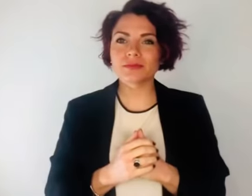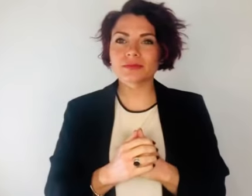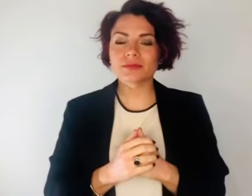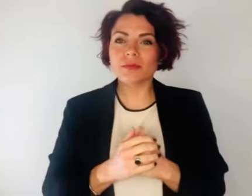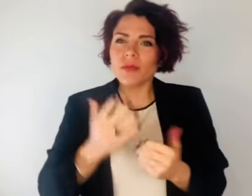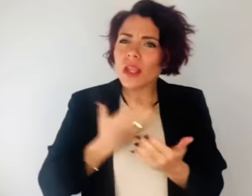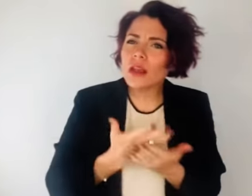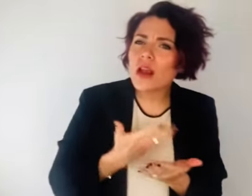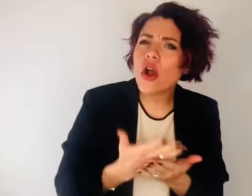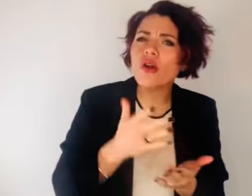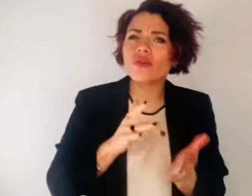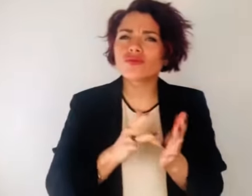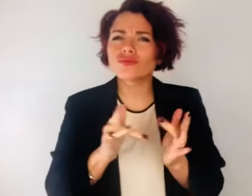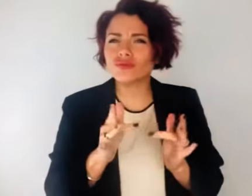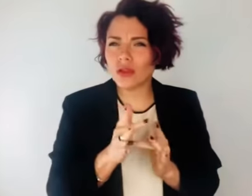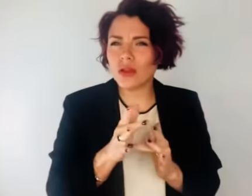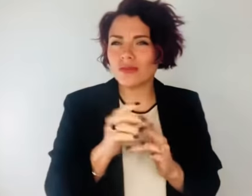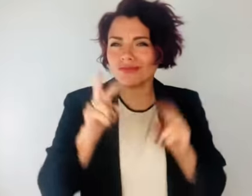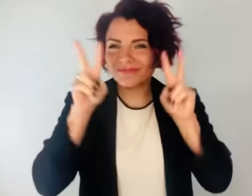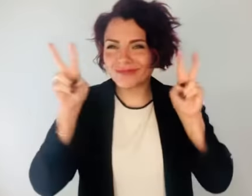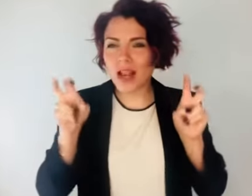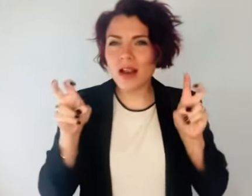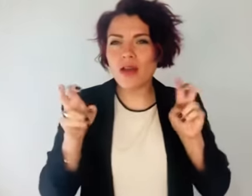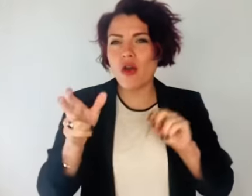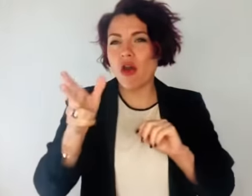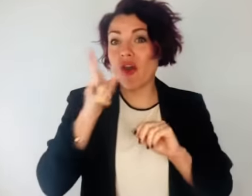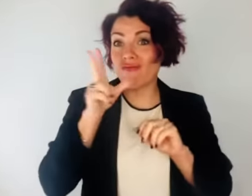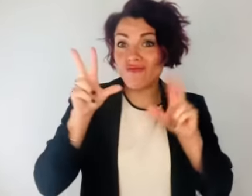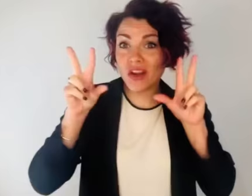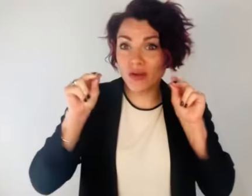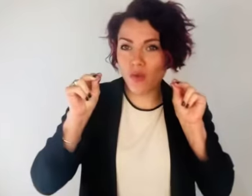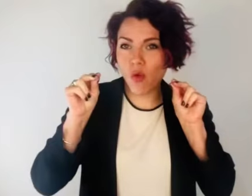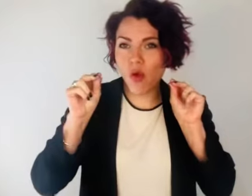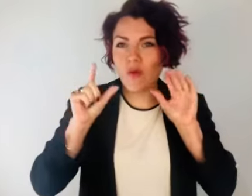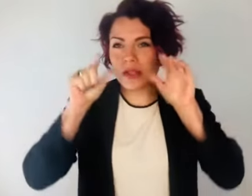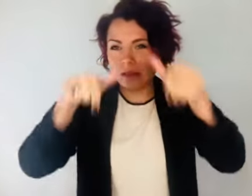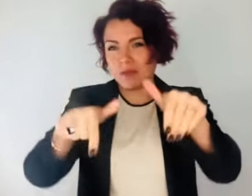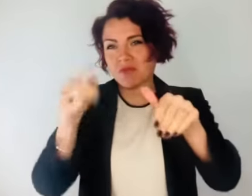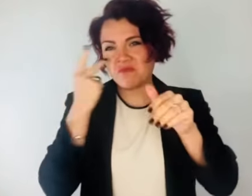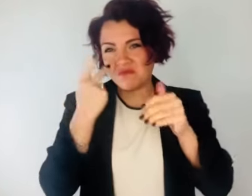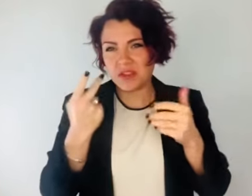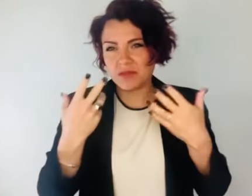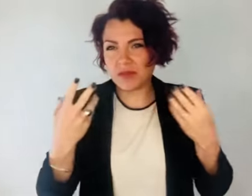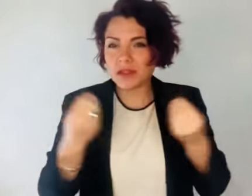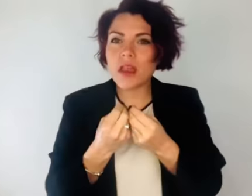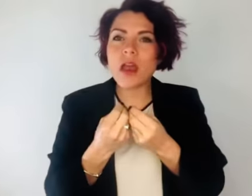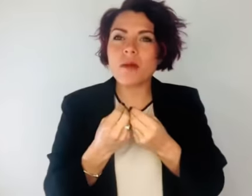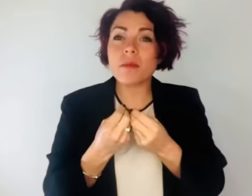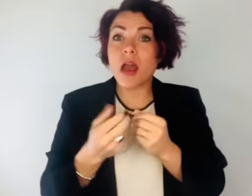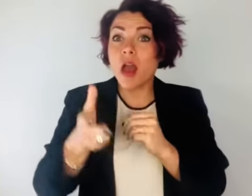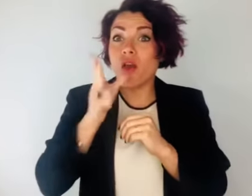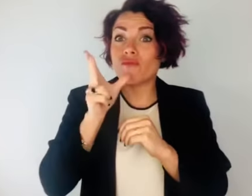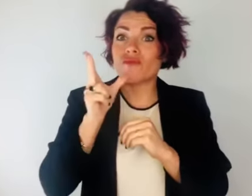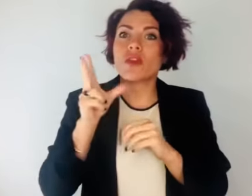insegnamento di gesù che il vino nuovo e vedremo la prossima settimana deve essere messo in otri nuovi